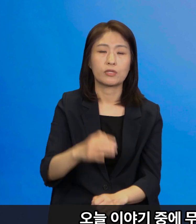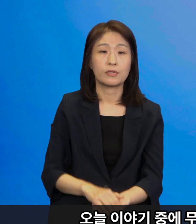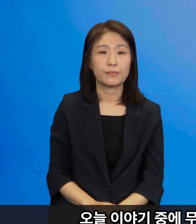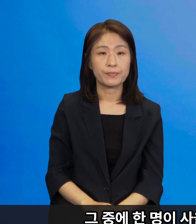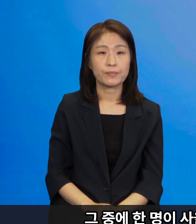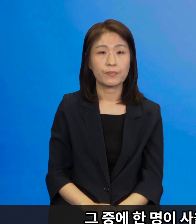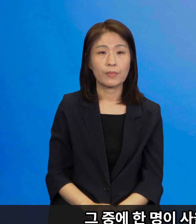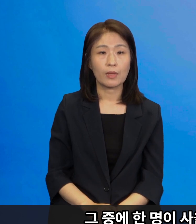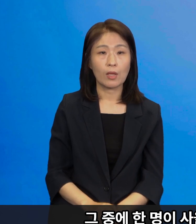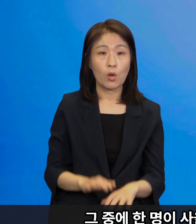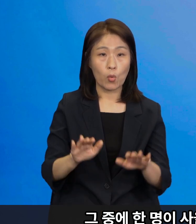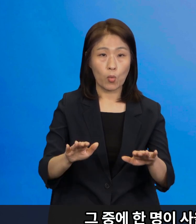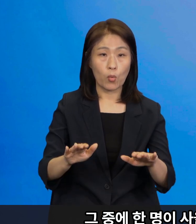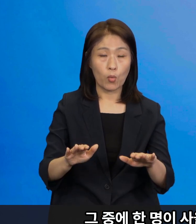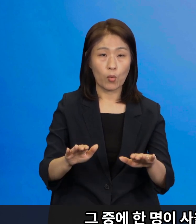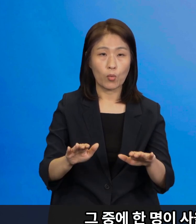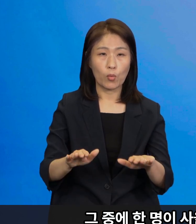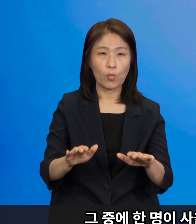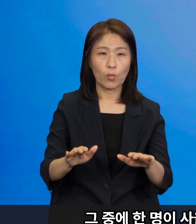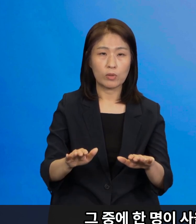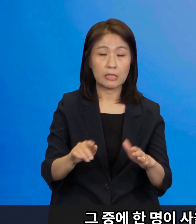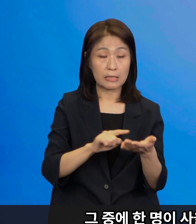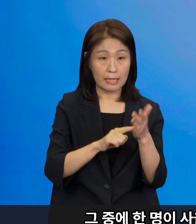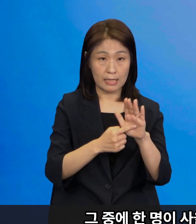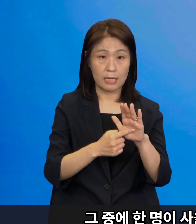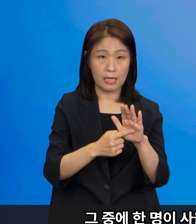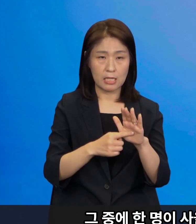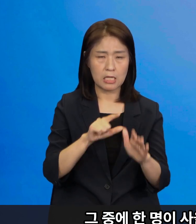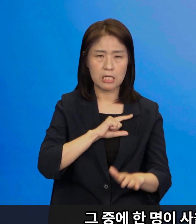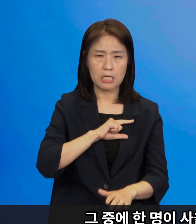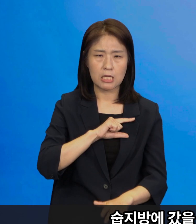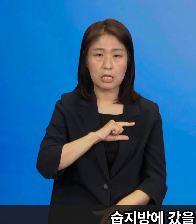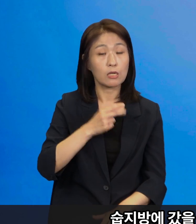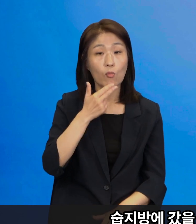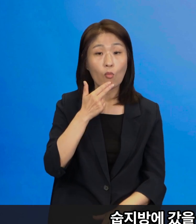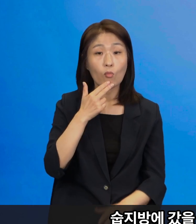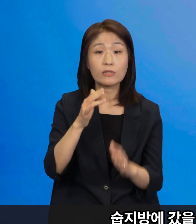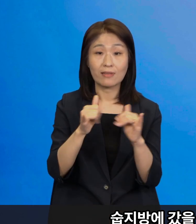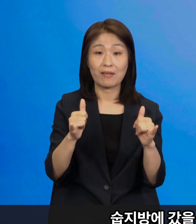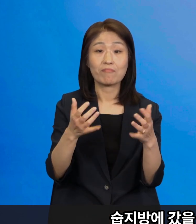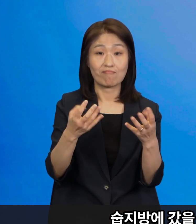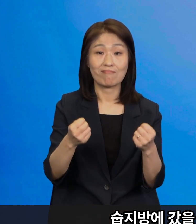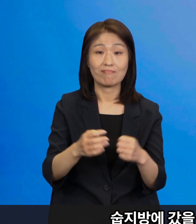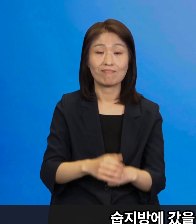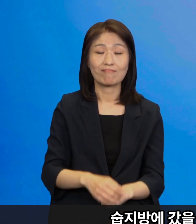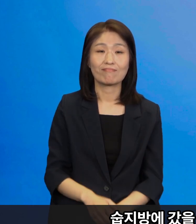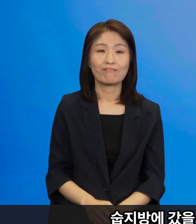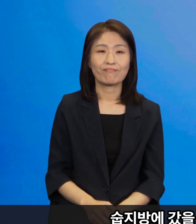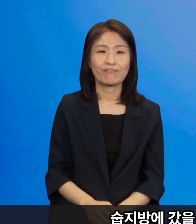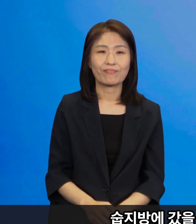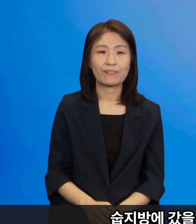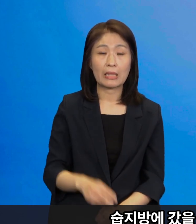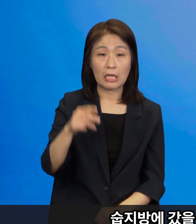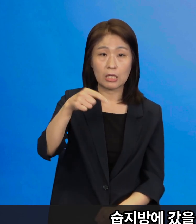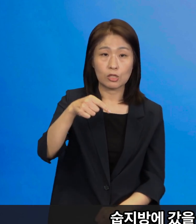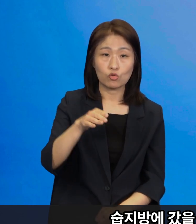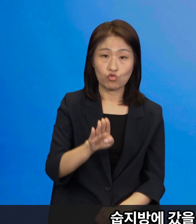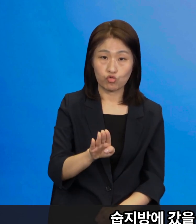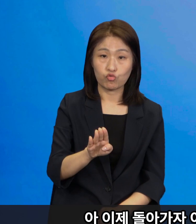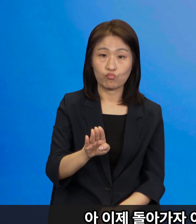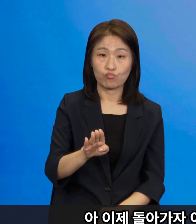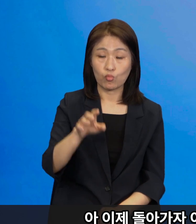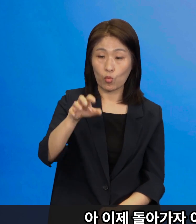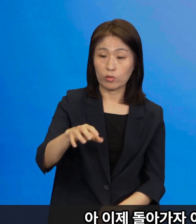명 등장하는데 그 중에 한 명이 사울과 함께 다녔던 한 종이었어요. 자, 숲지방에 갔을 때 사울은 포기하라고